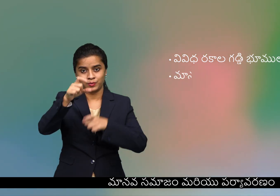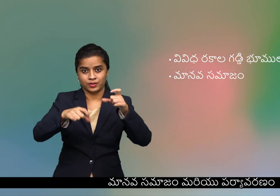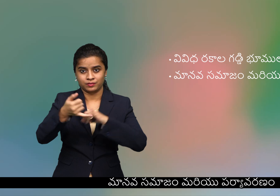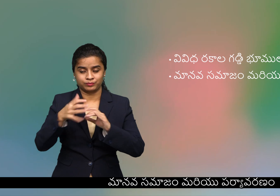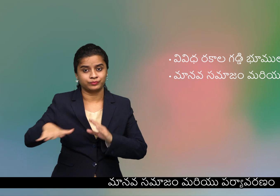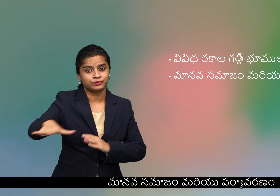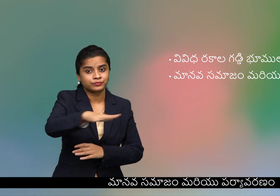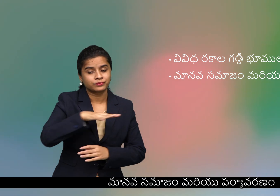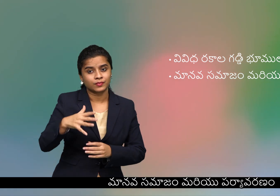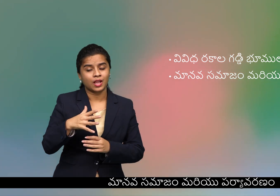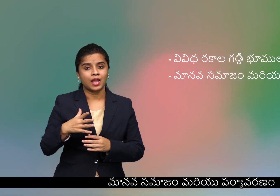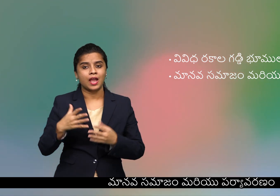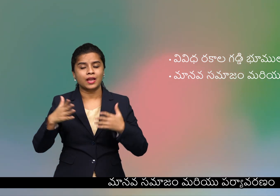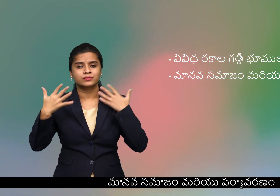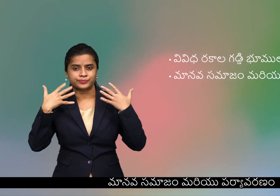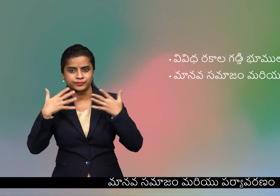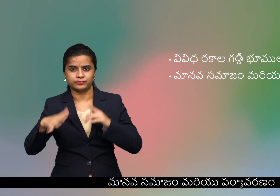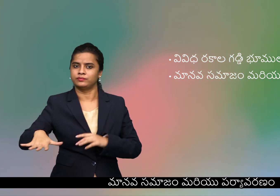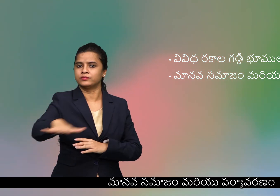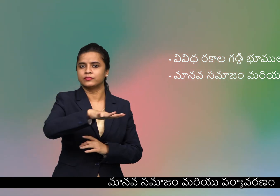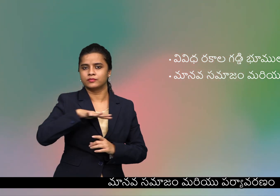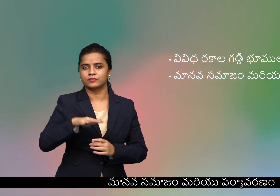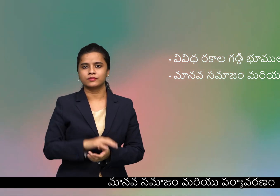మానవ సమాజం మరియు పర్యావరణం,